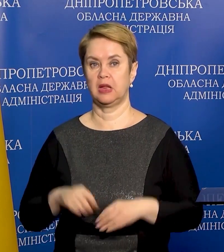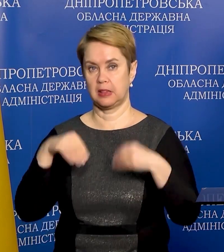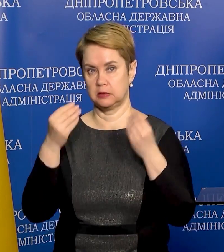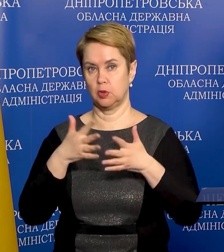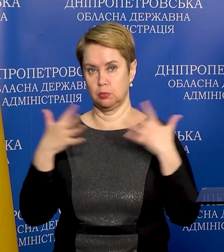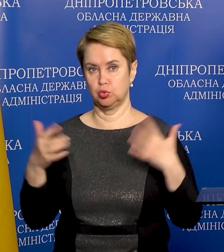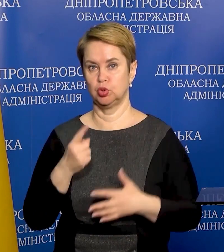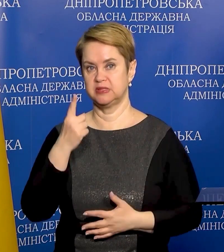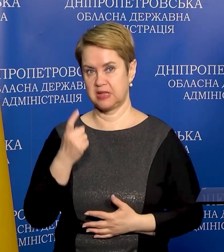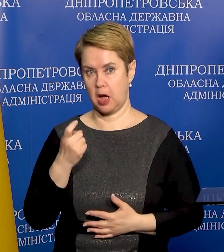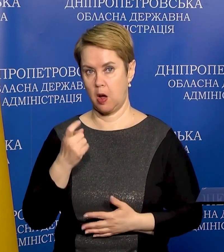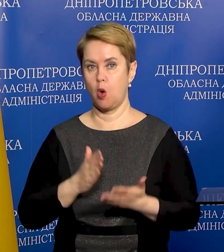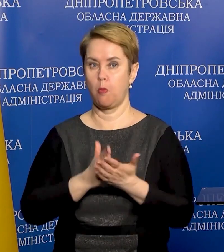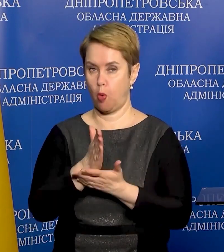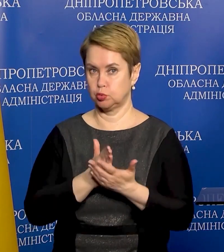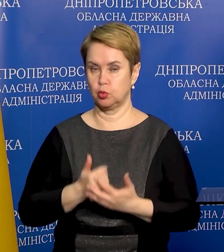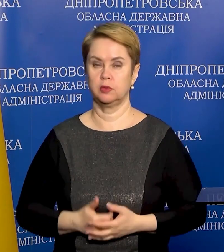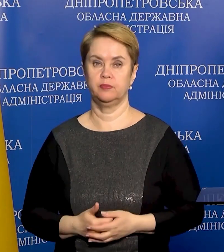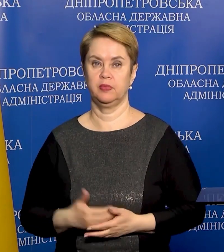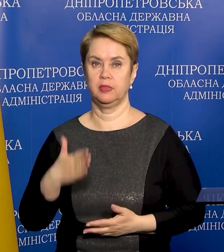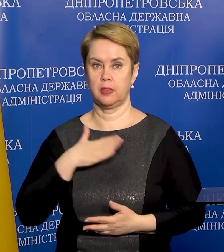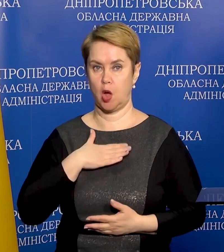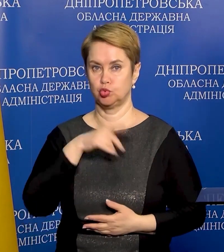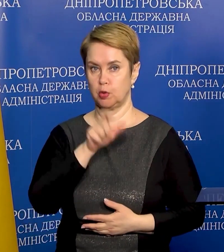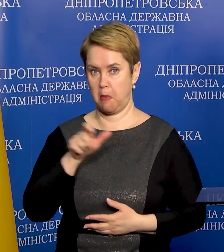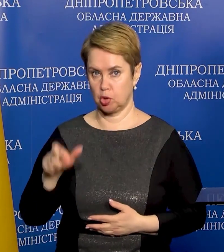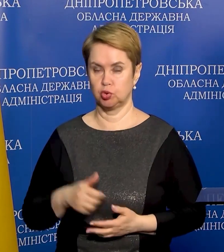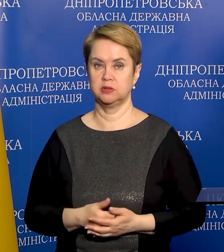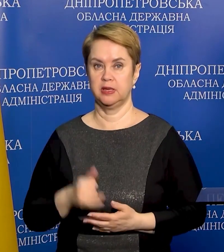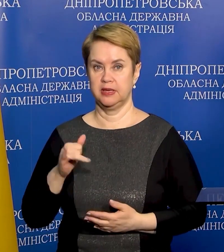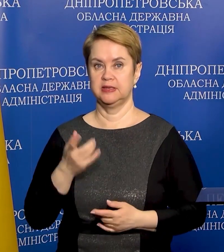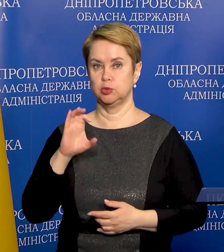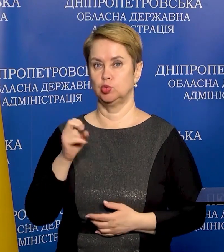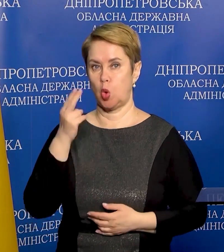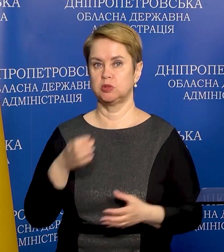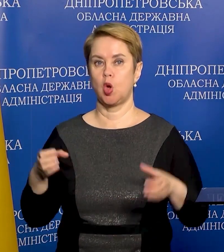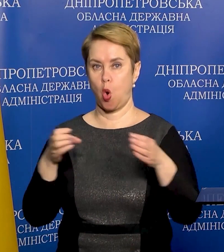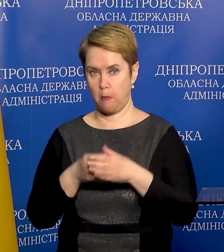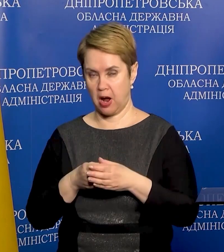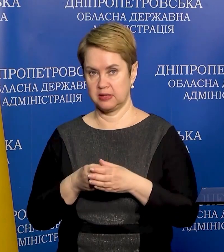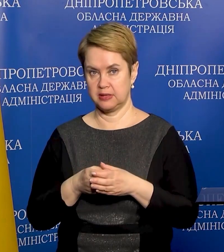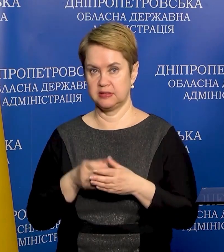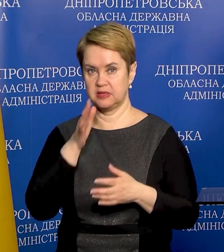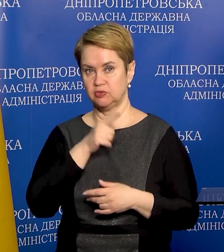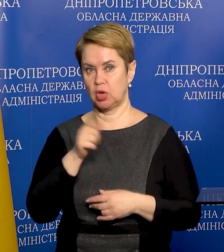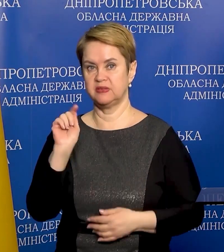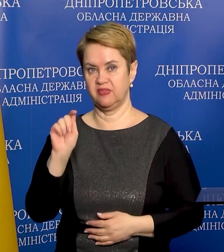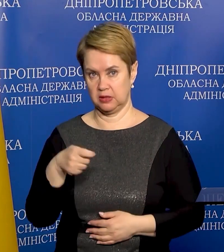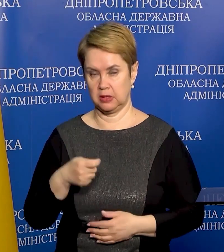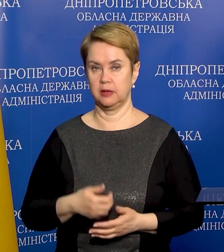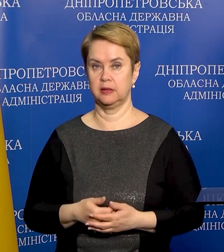15.00 надається більше 100 послуг нашим мешканцям. І це соціальна громада. За час